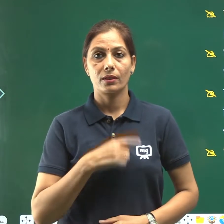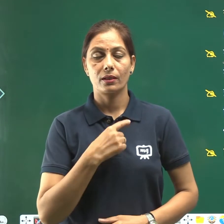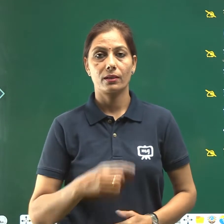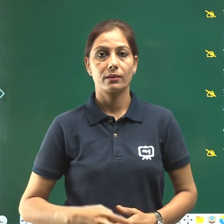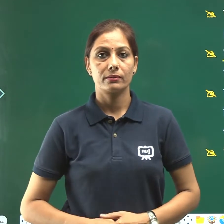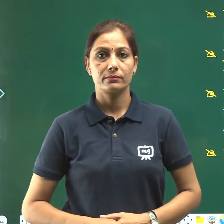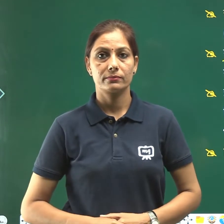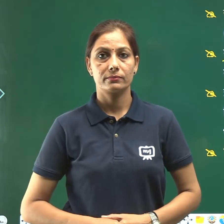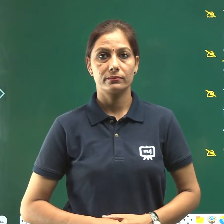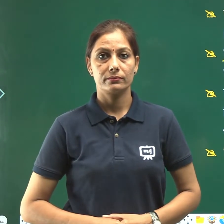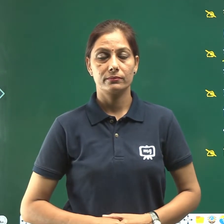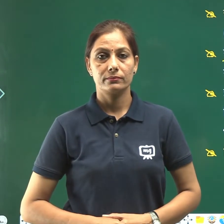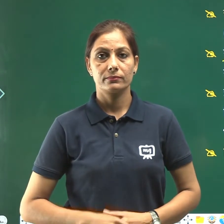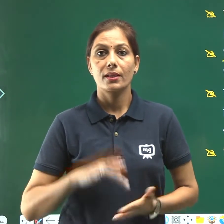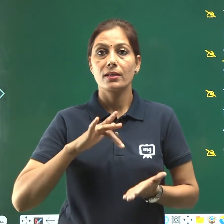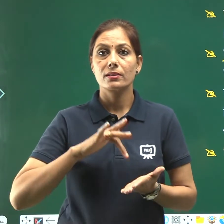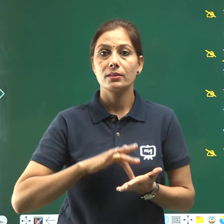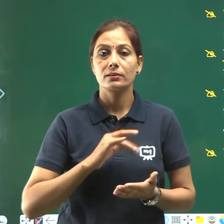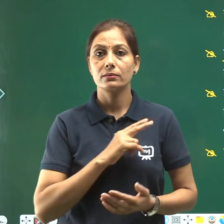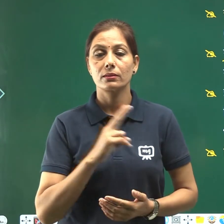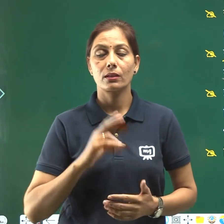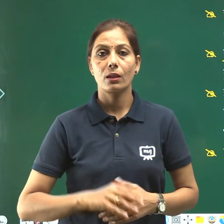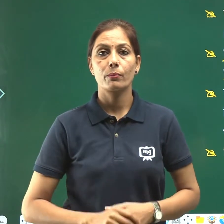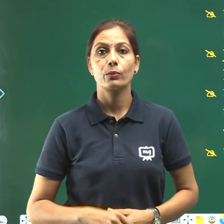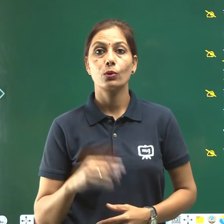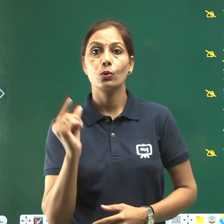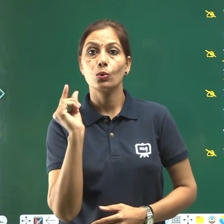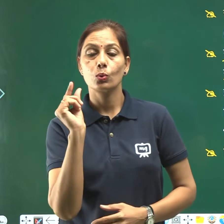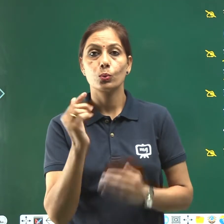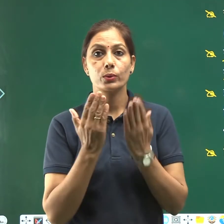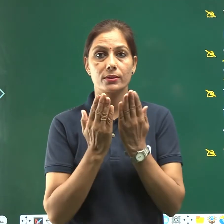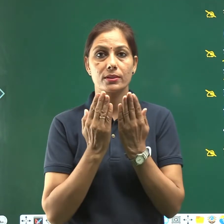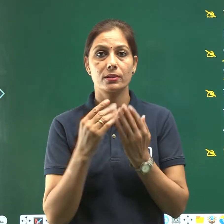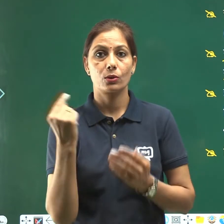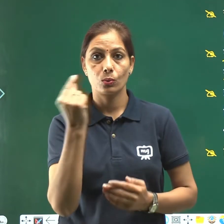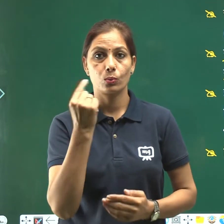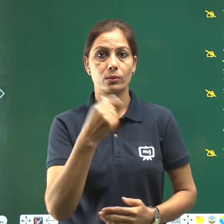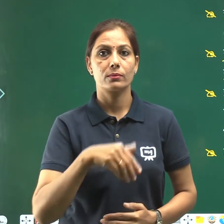ये इलाहाबाद विश्वविद्यालय में प्राध्यापक रहे।